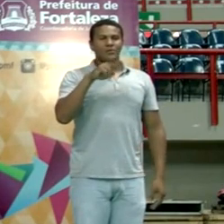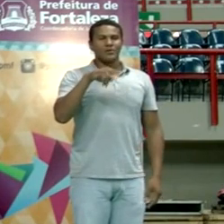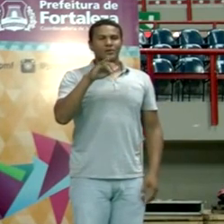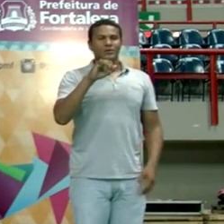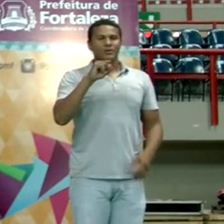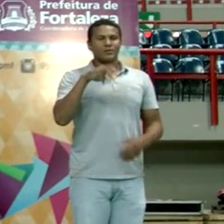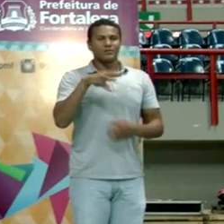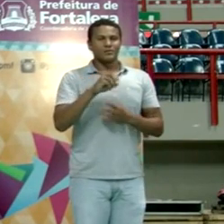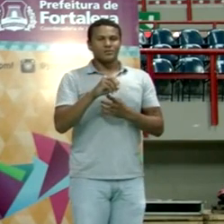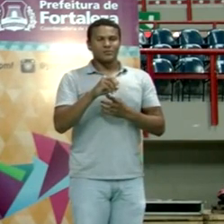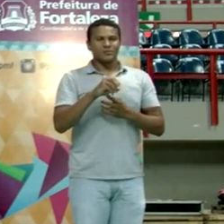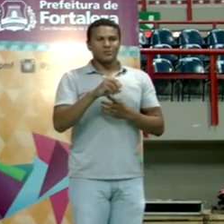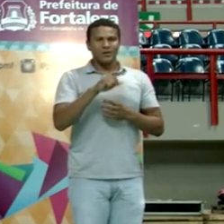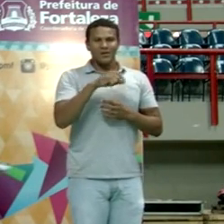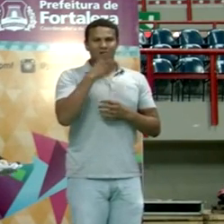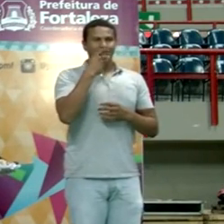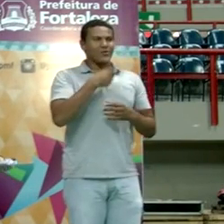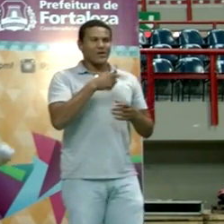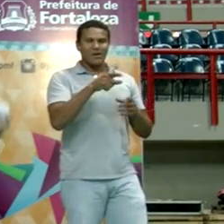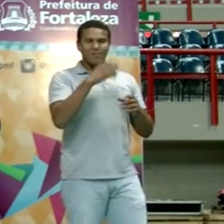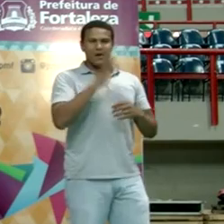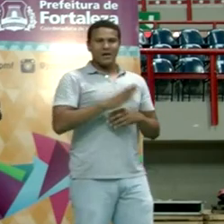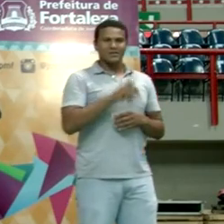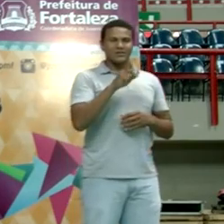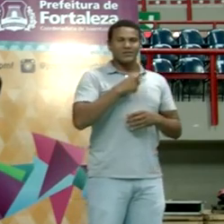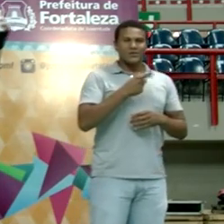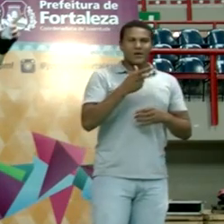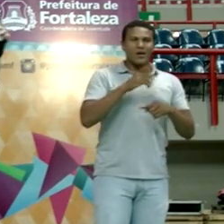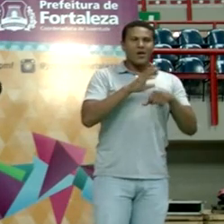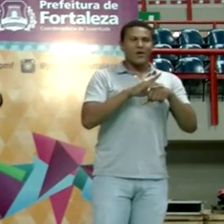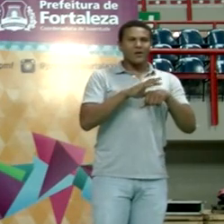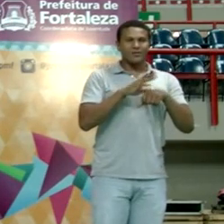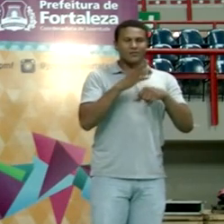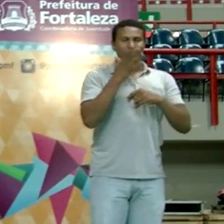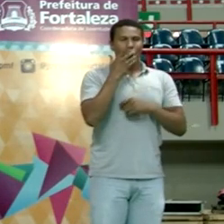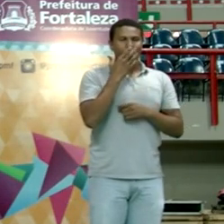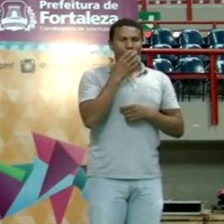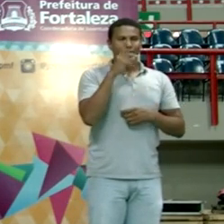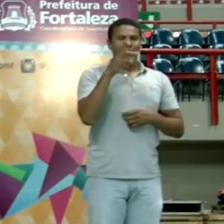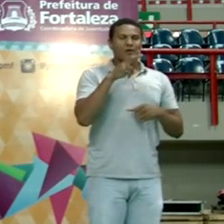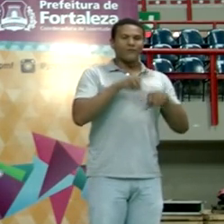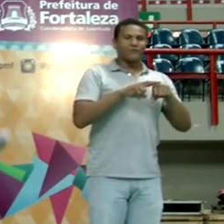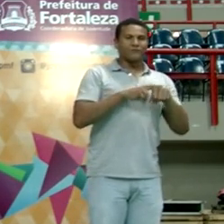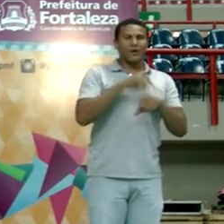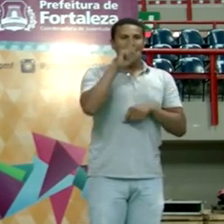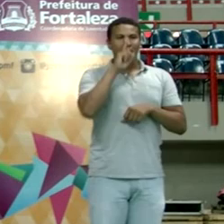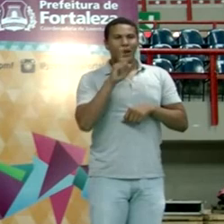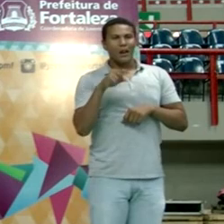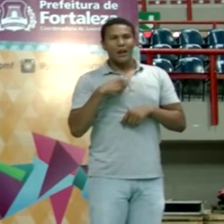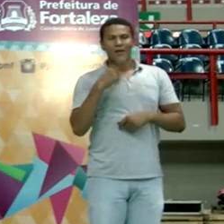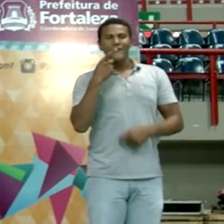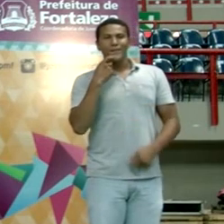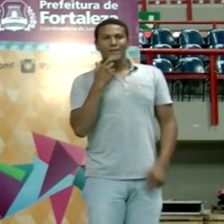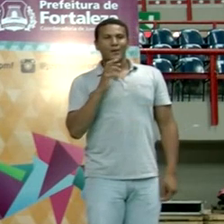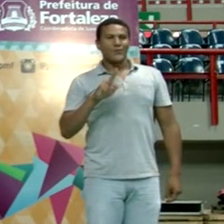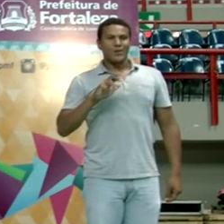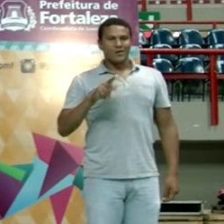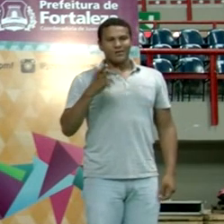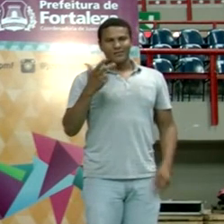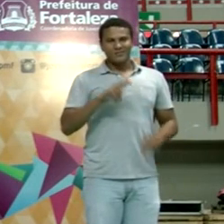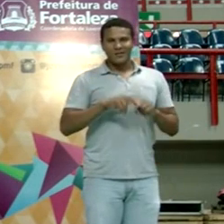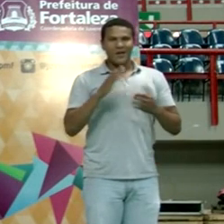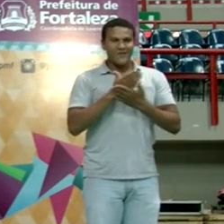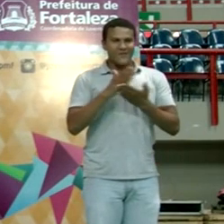amarela, não é vermelha. Não tem uma história dessa? Porque vai dizer que vermelho é o quê? Comunismo. Então, existe toda